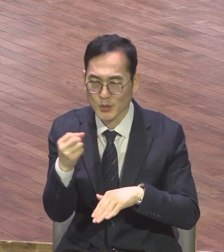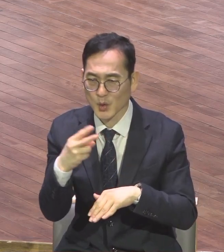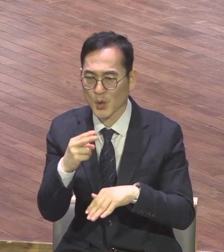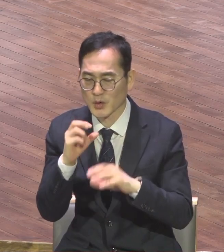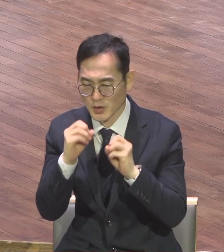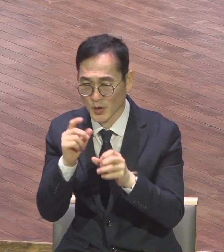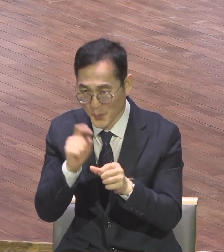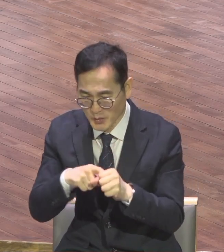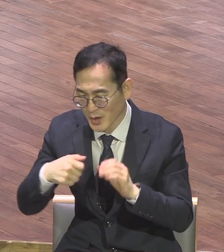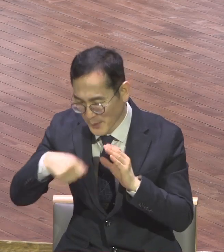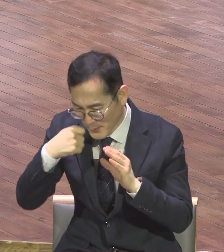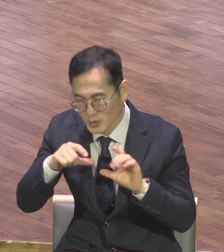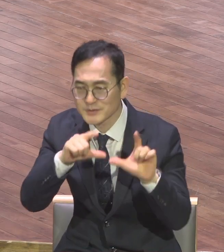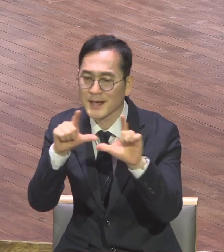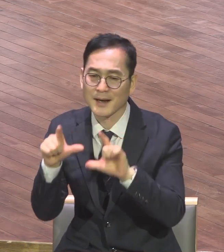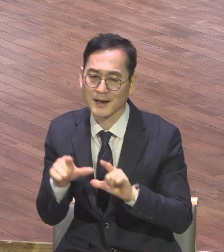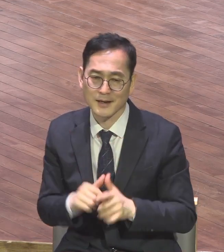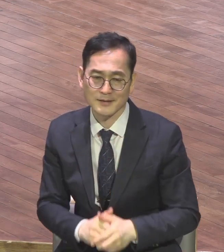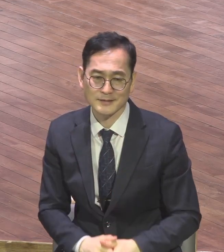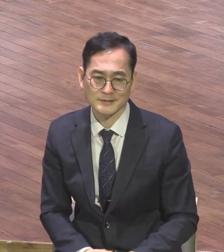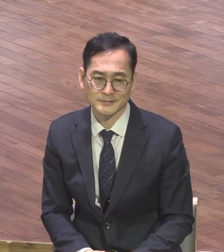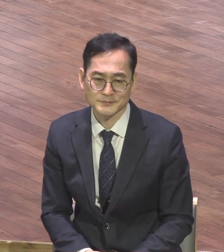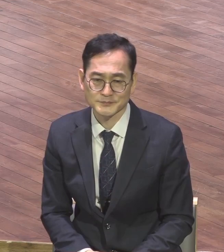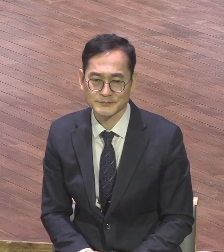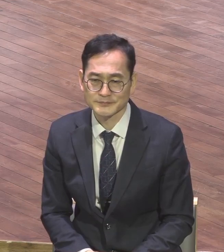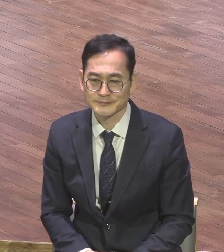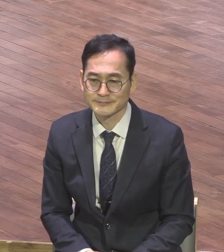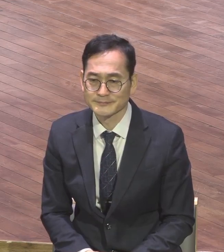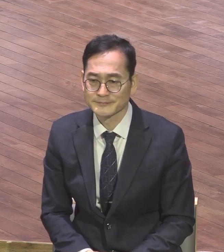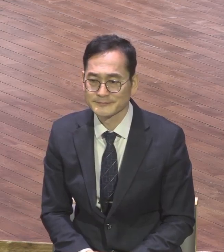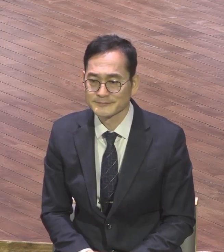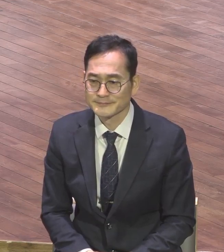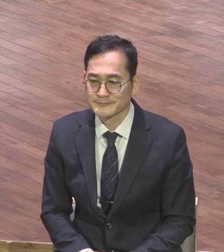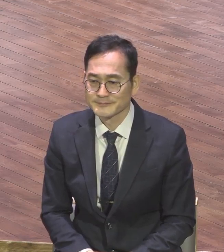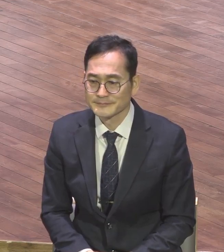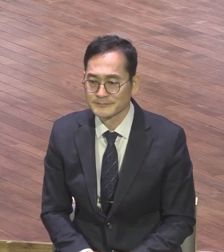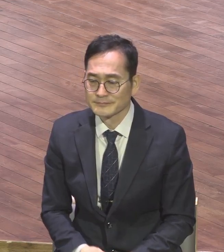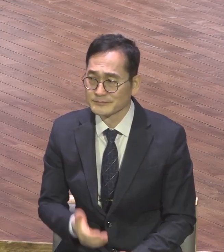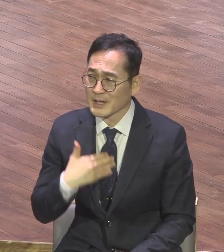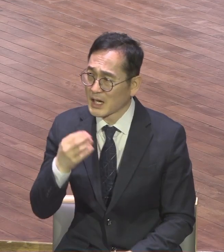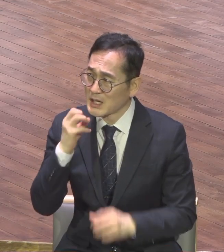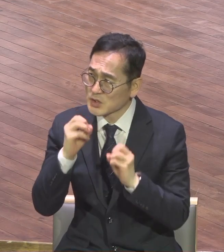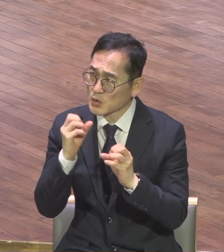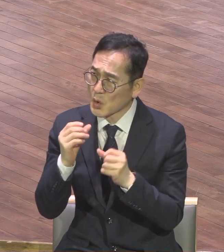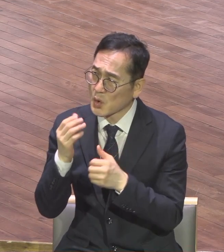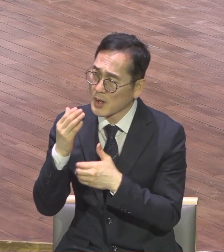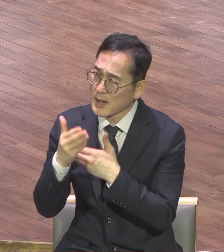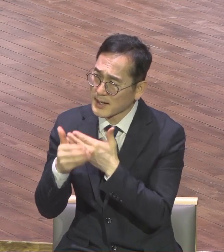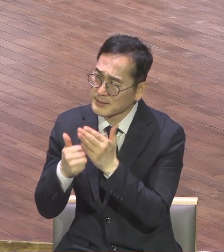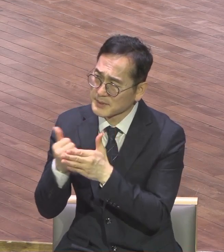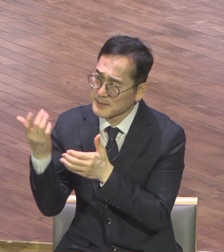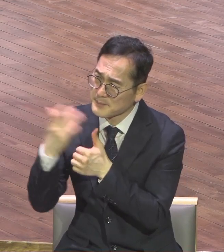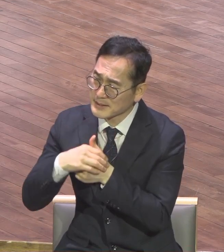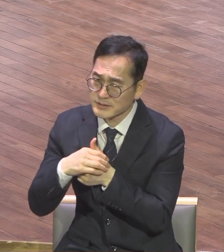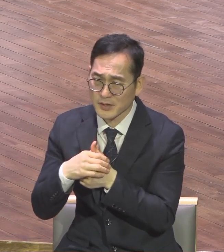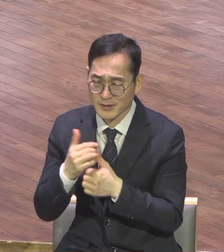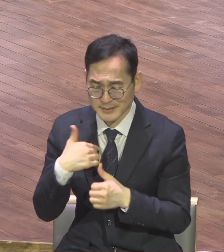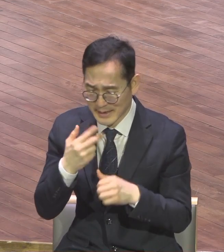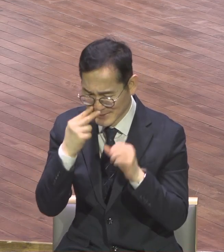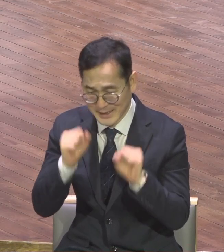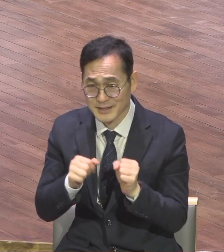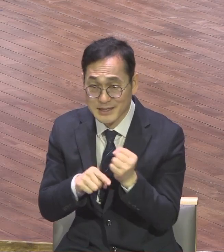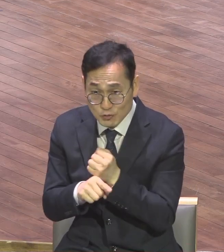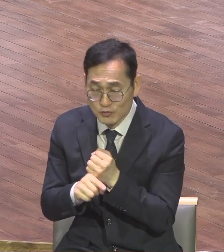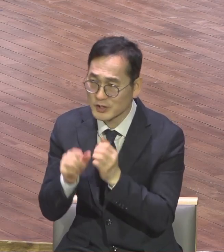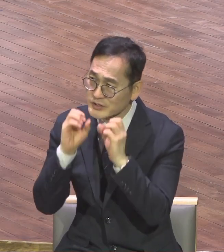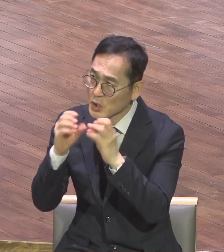하면 성교를 위해서 존재하는 것이다 라고 여러분 답이 나와버리면 여러분은 이